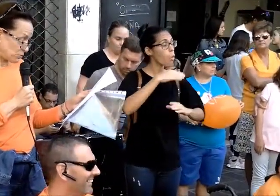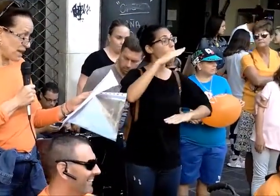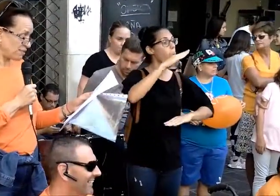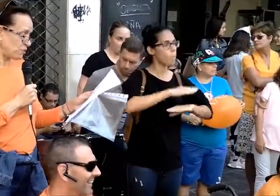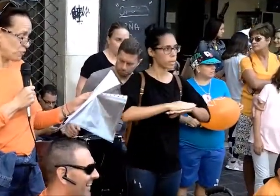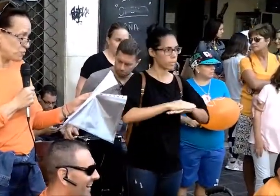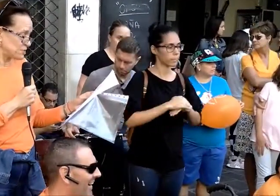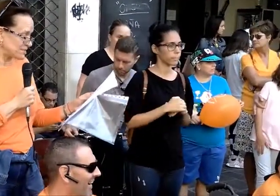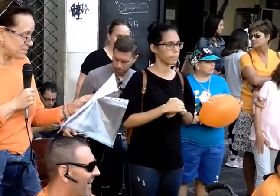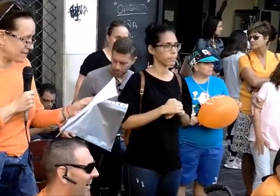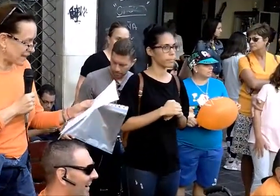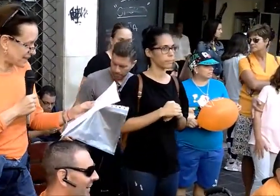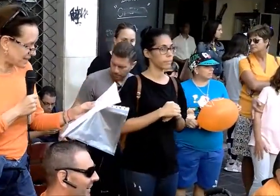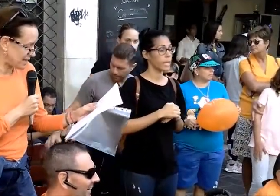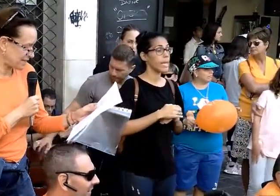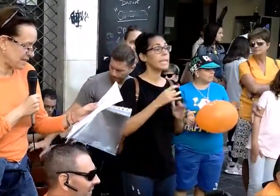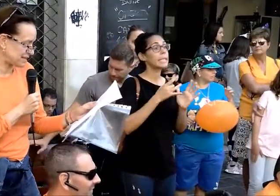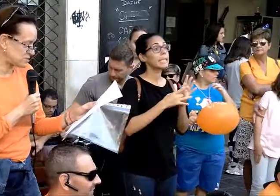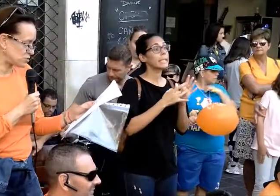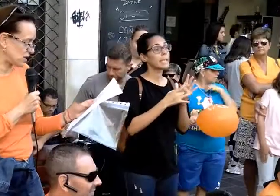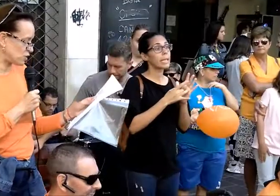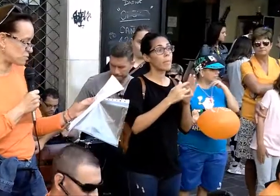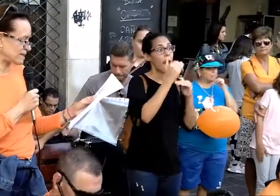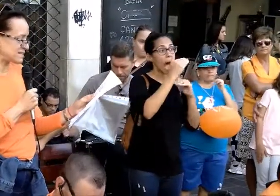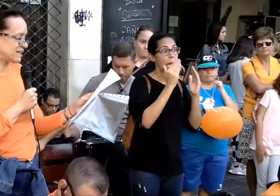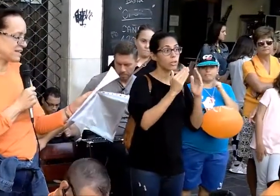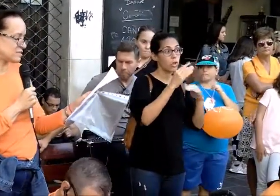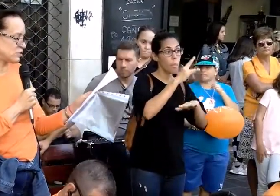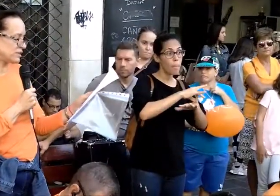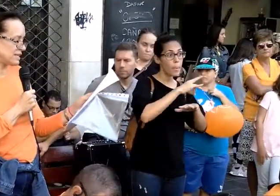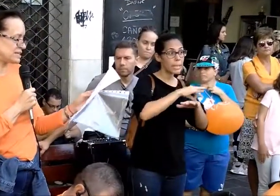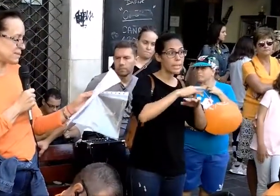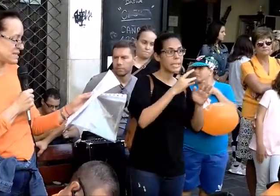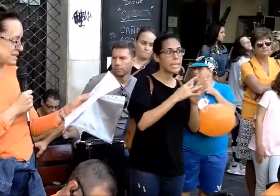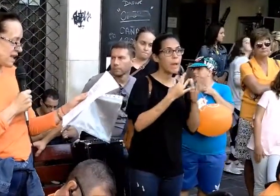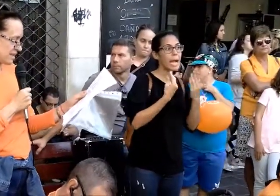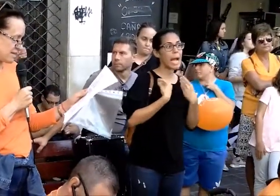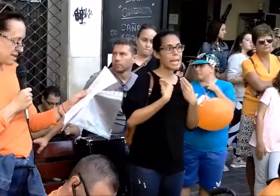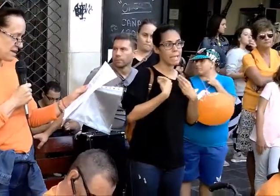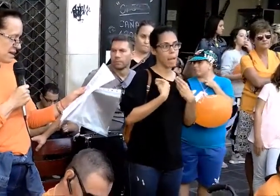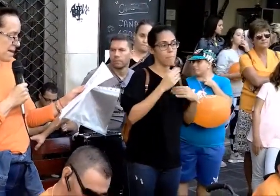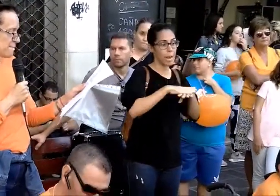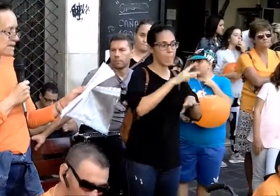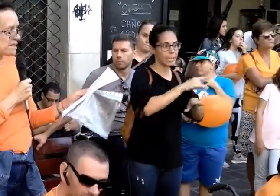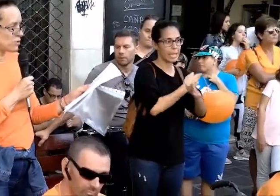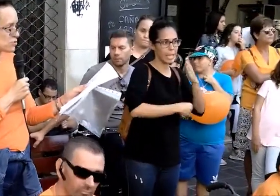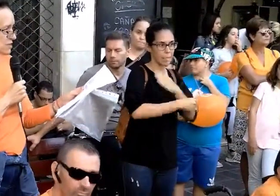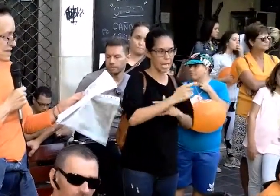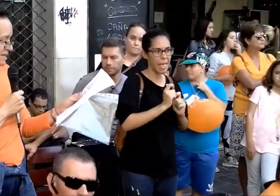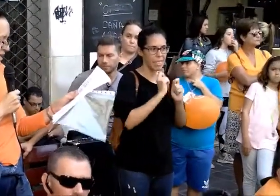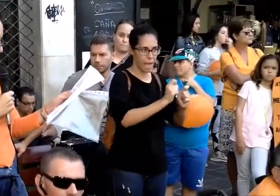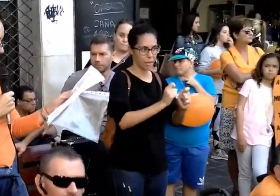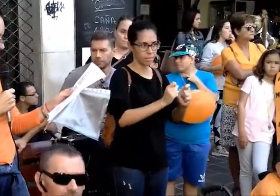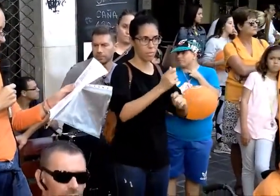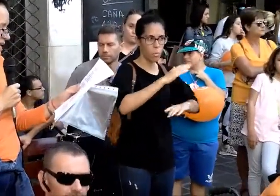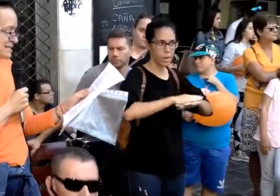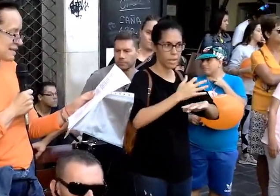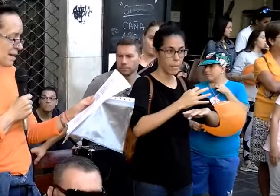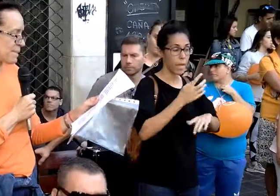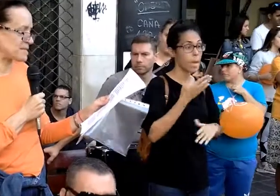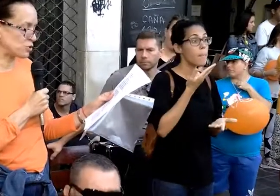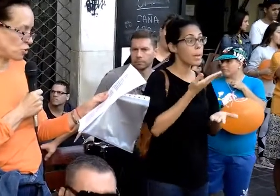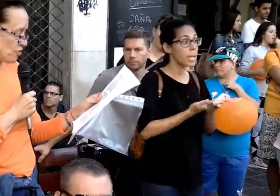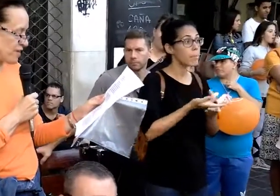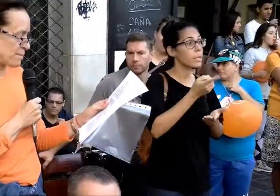un sistema de calidad en atención a los pacientes con discapacidad. Pedimos que se reconozcan